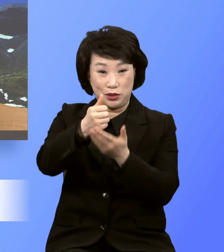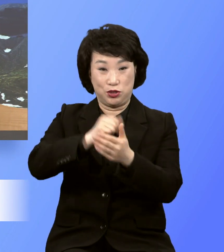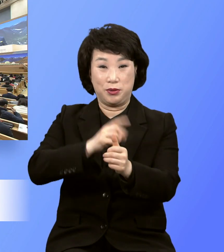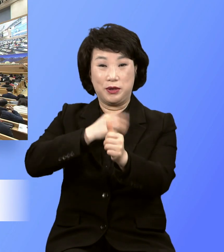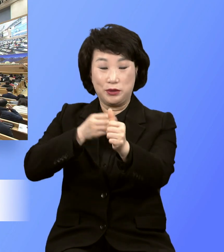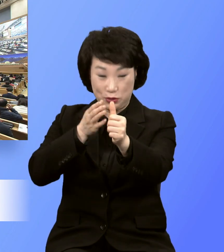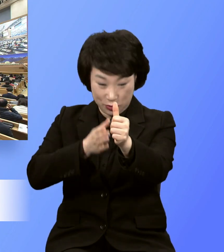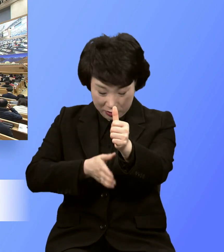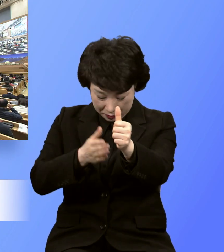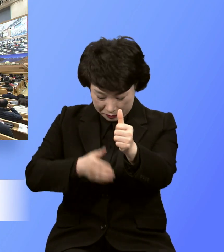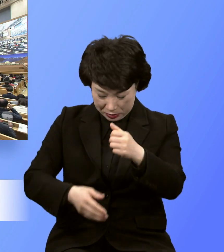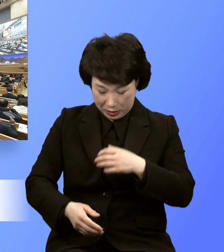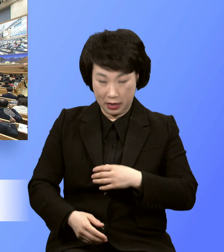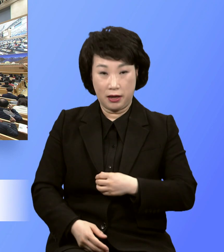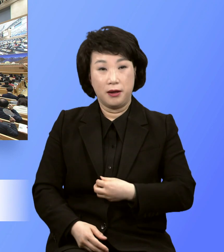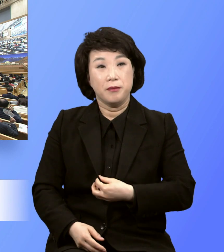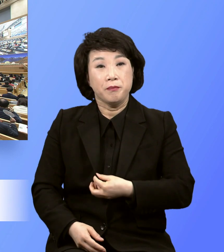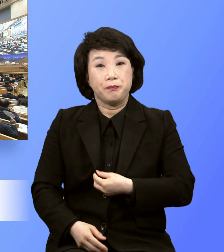이름으로 축원합니다.